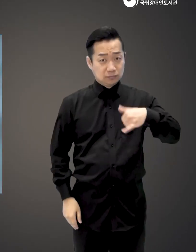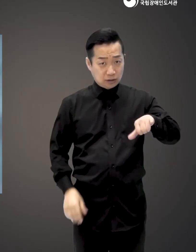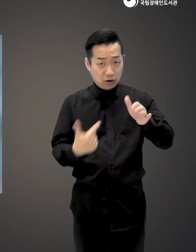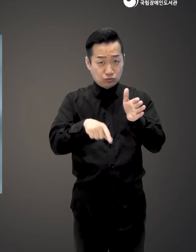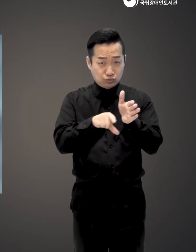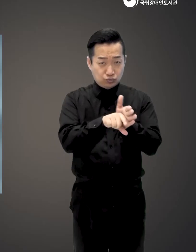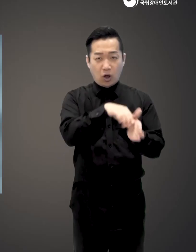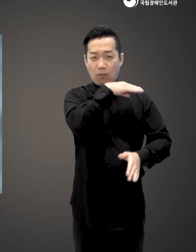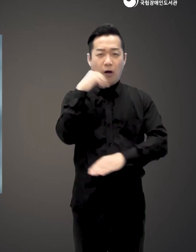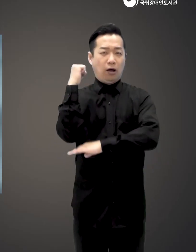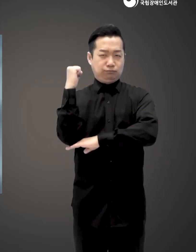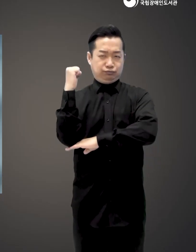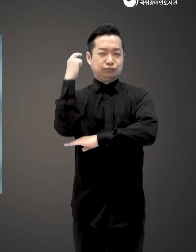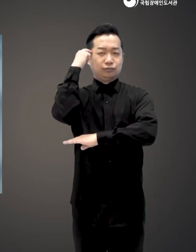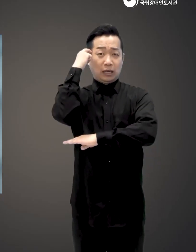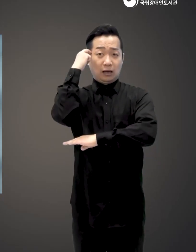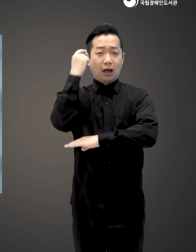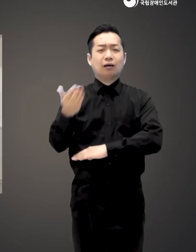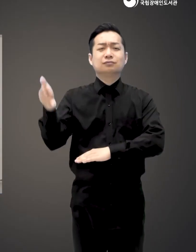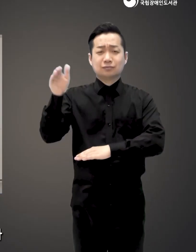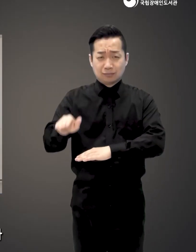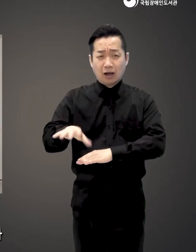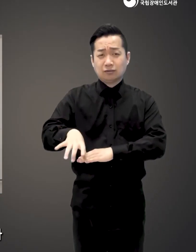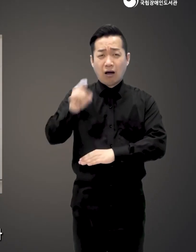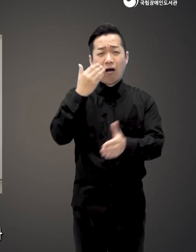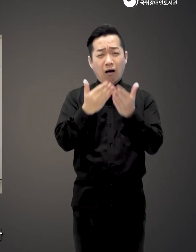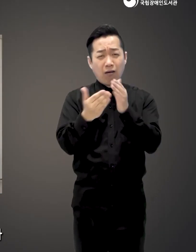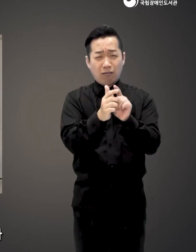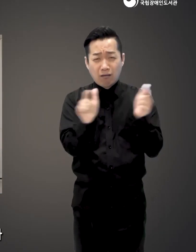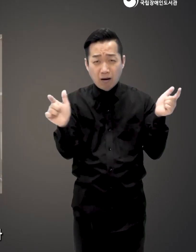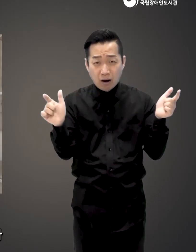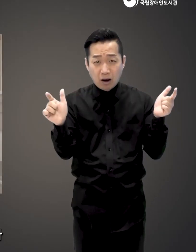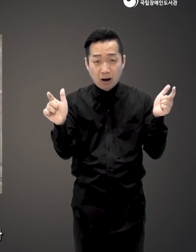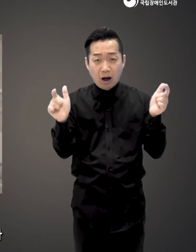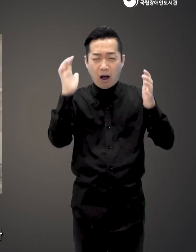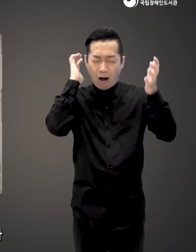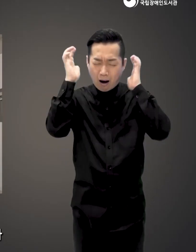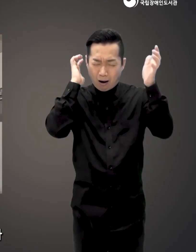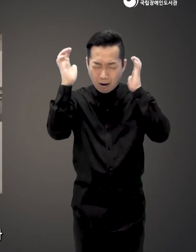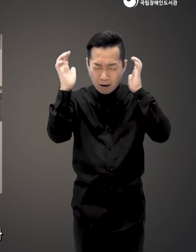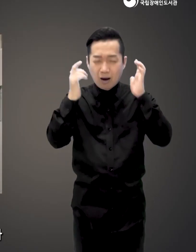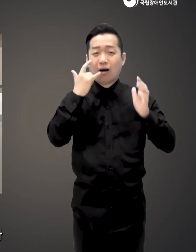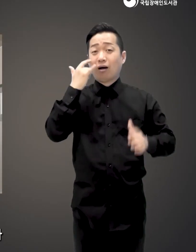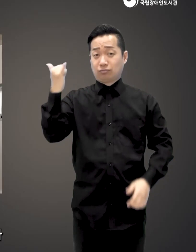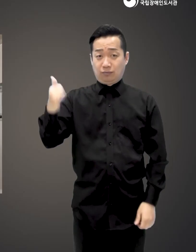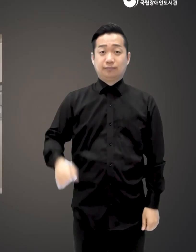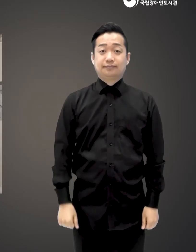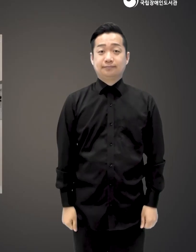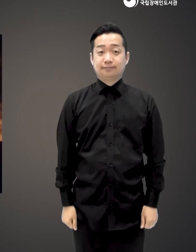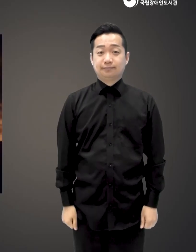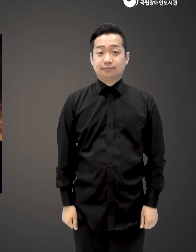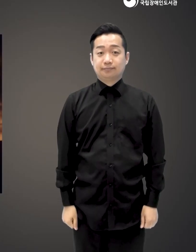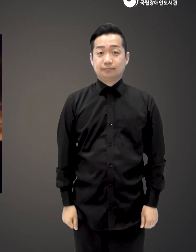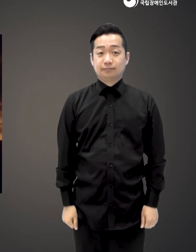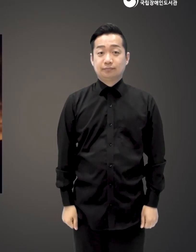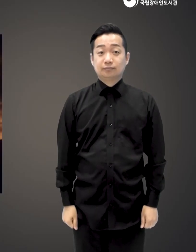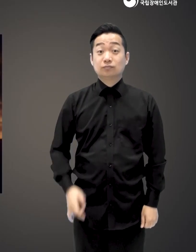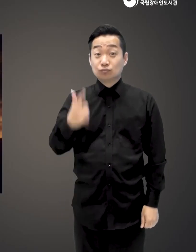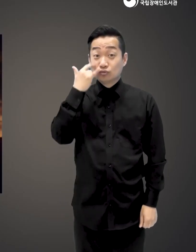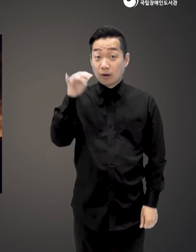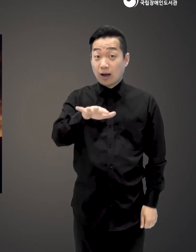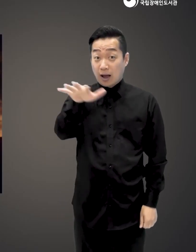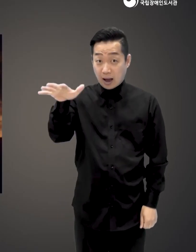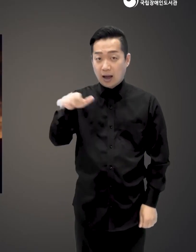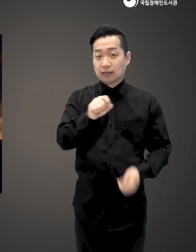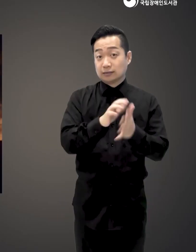위해 우뚝 올곧게 서 있어야 할 것 같지만 처음 겪는 온갖 일들에 쉽게 흔들리는 것이 부모입니다. 그런